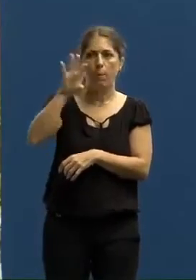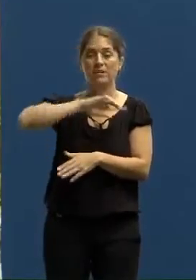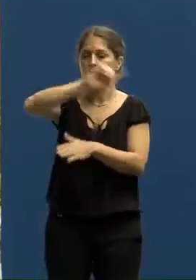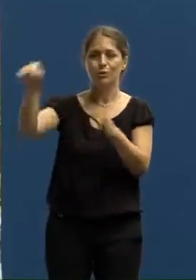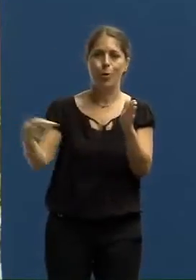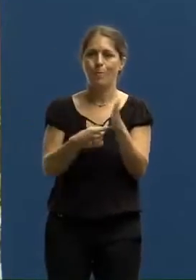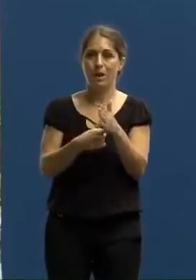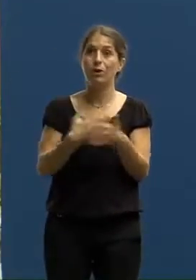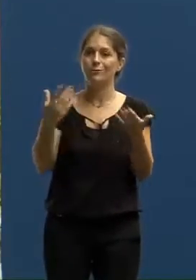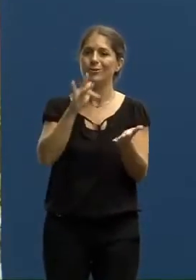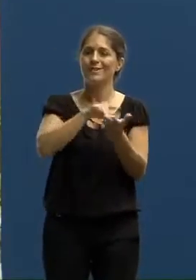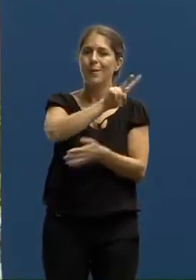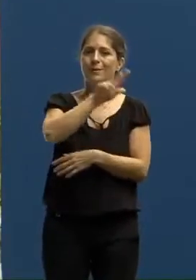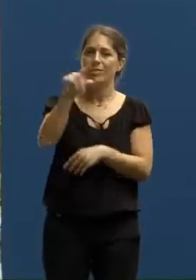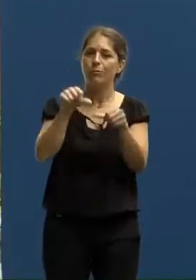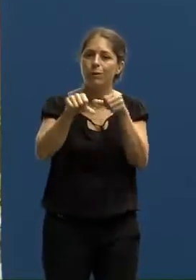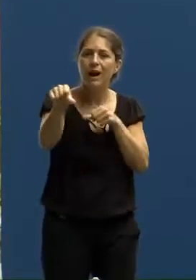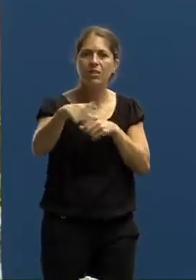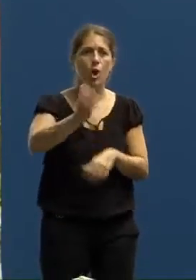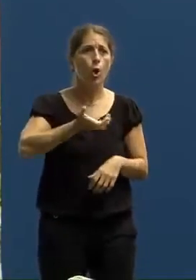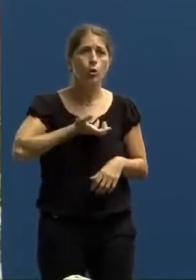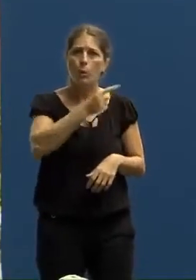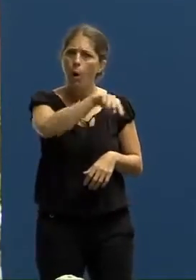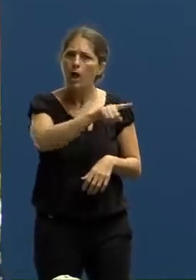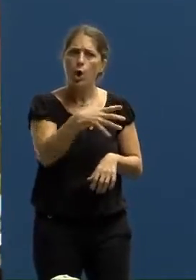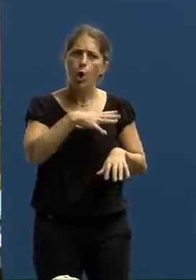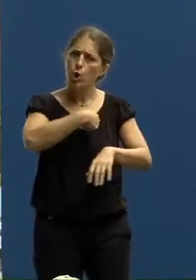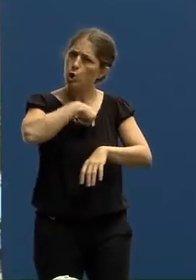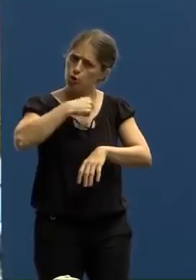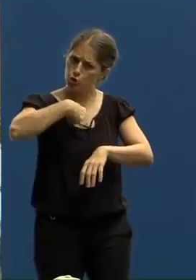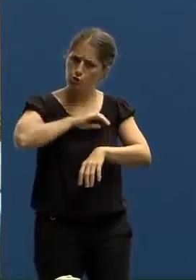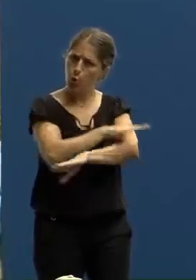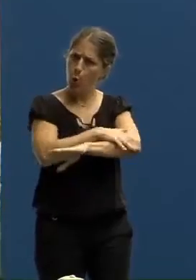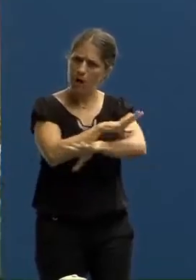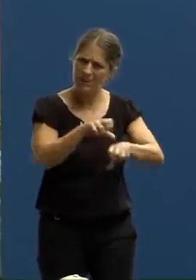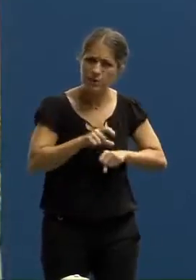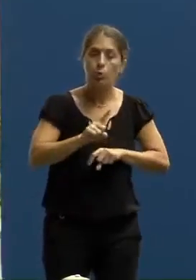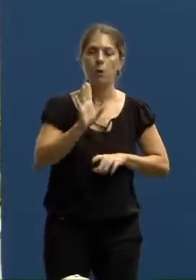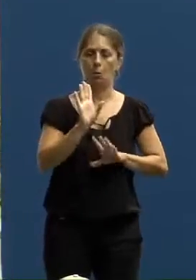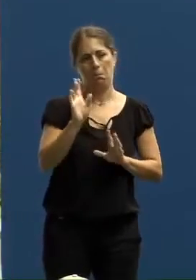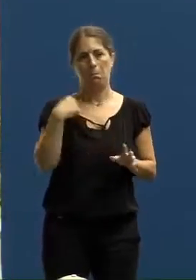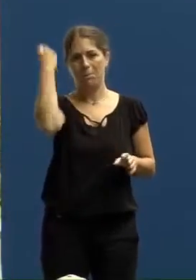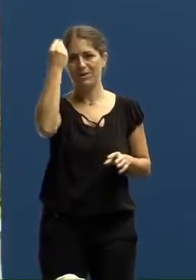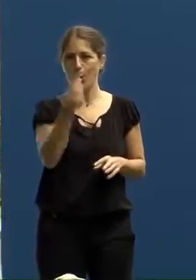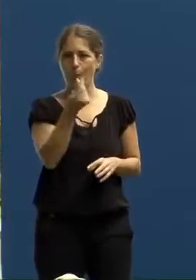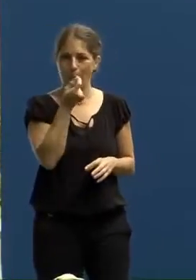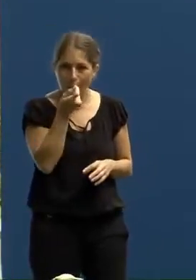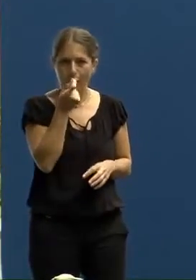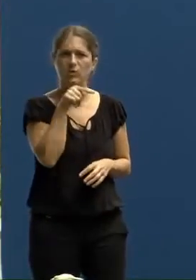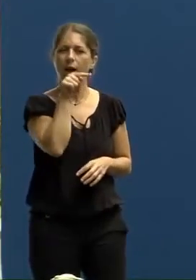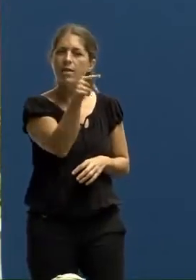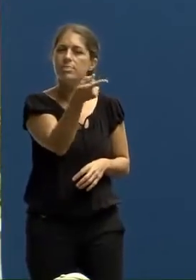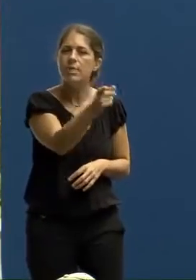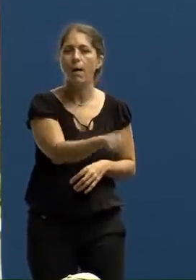a partir do día 25, ainda nos concellos onde non gobernemos, que serán poucos, ali tamén